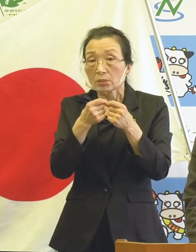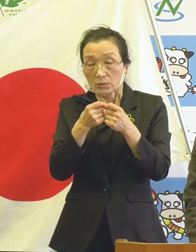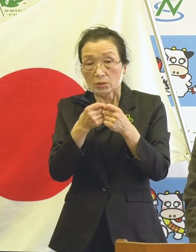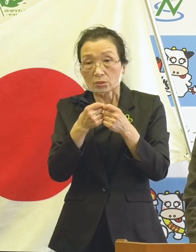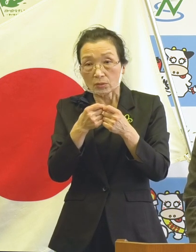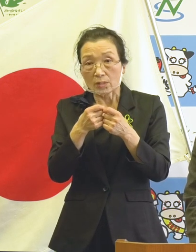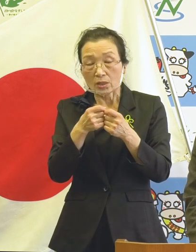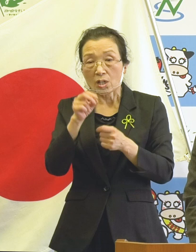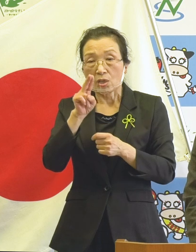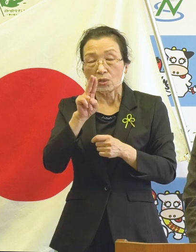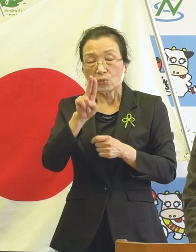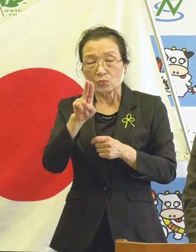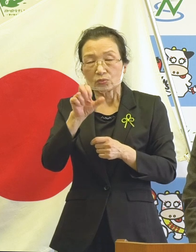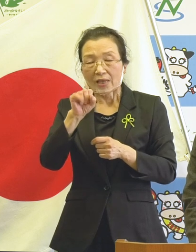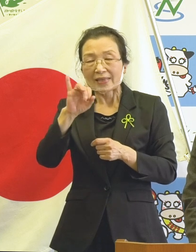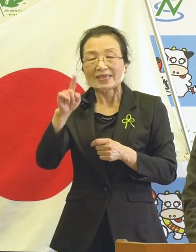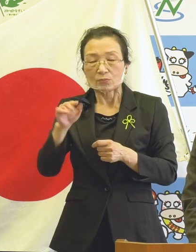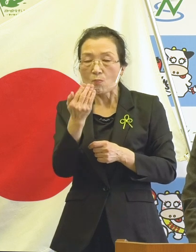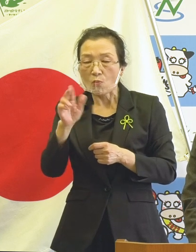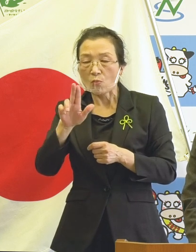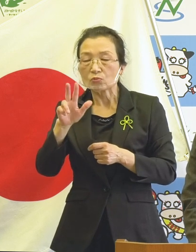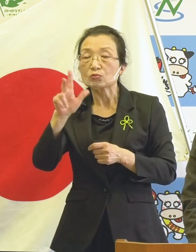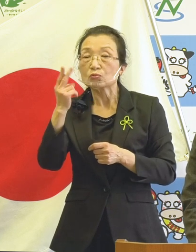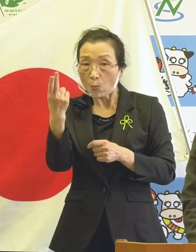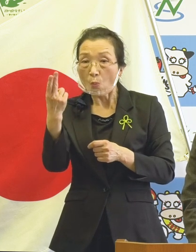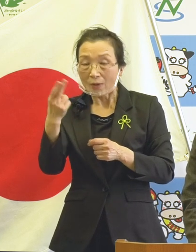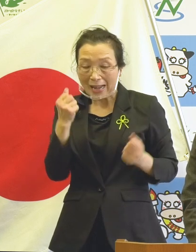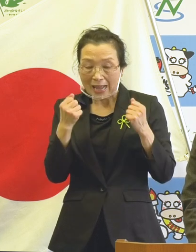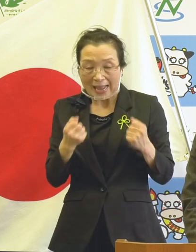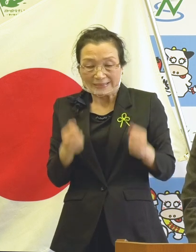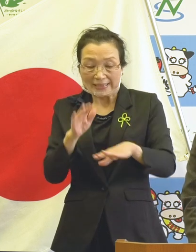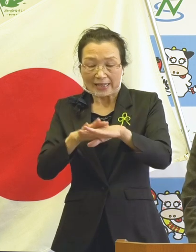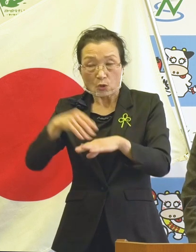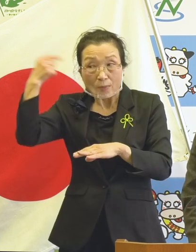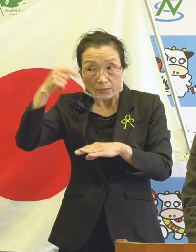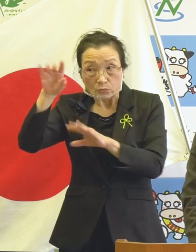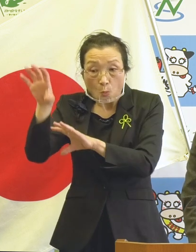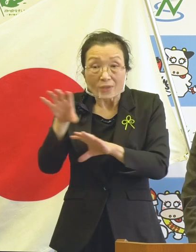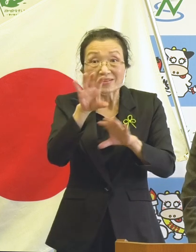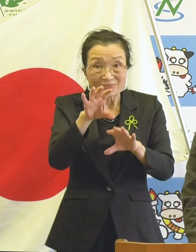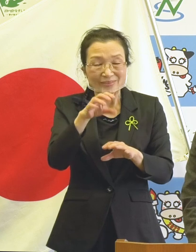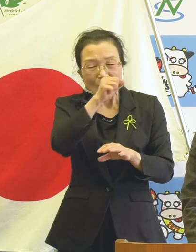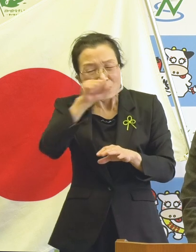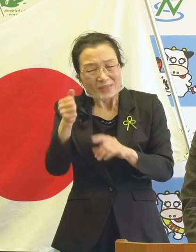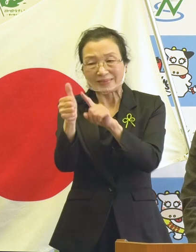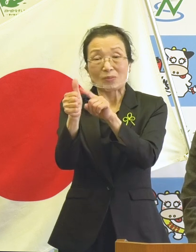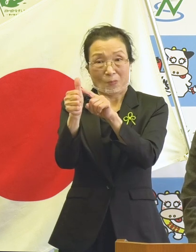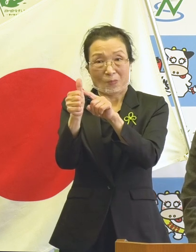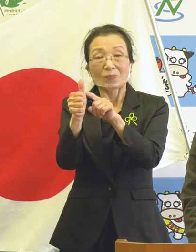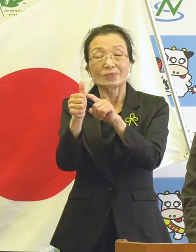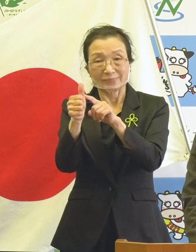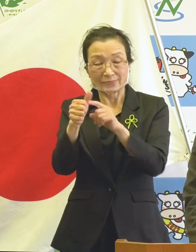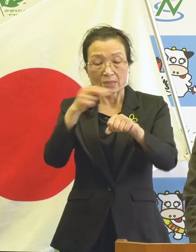ルトから走り方を学ぶのかって思うぐらいですね、本当に素晴らしい方に来ていただけたなと思っておりまして、 岡田市のみならずですね、那須塩